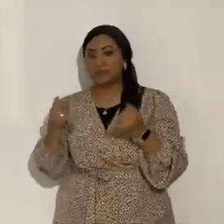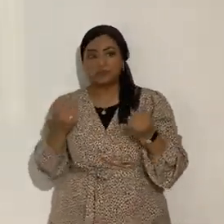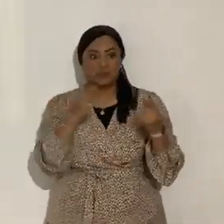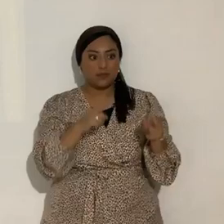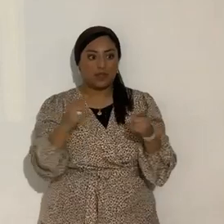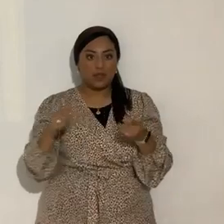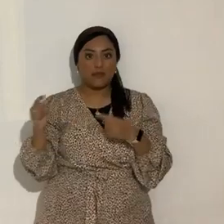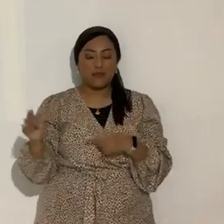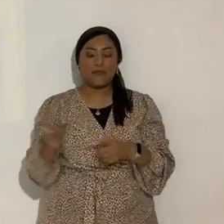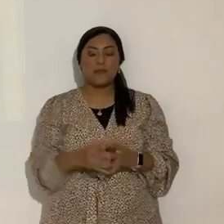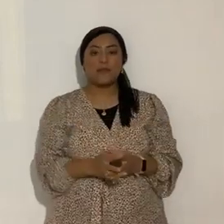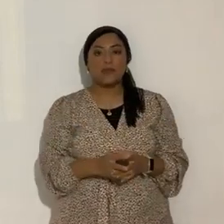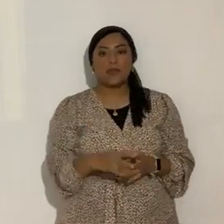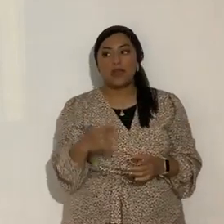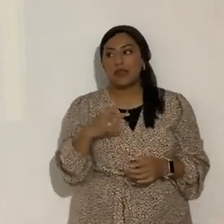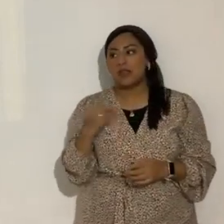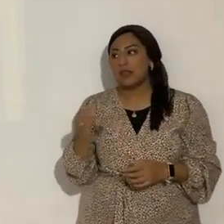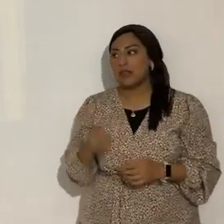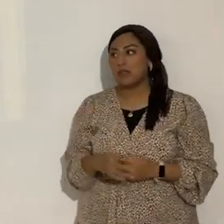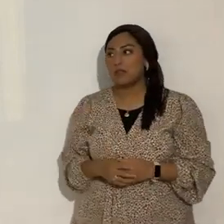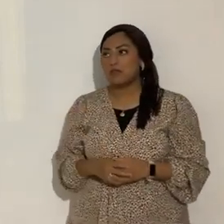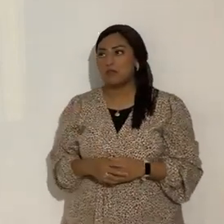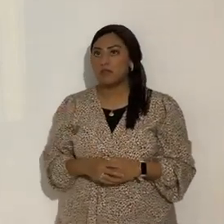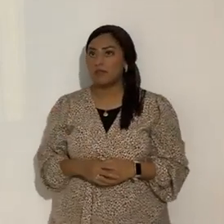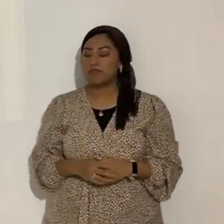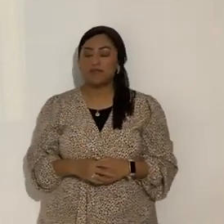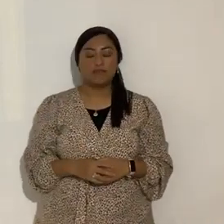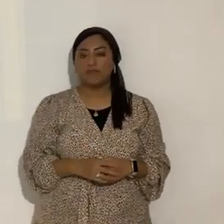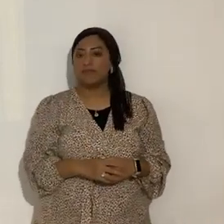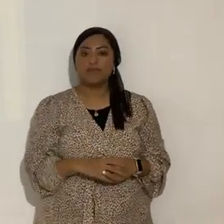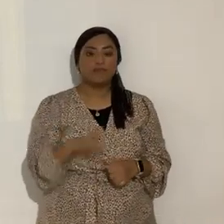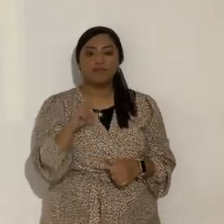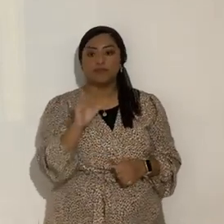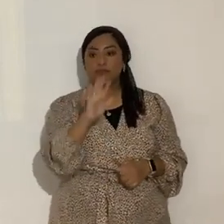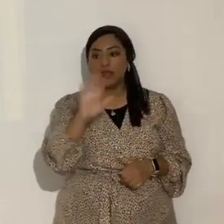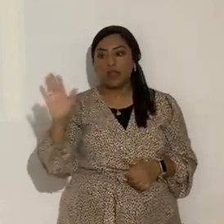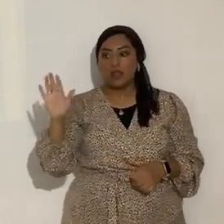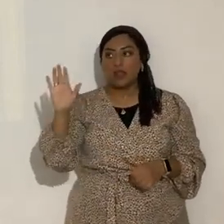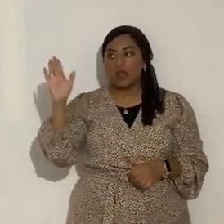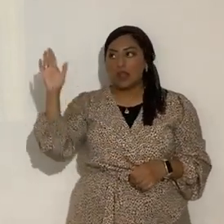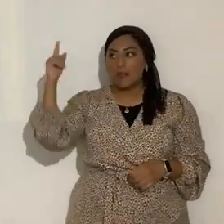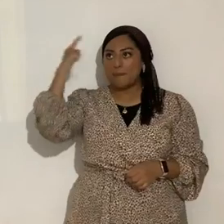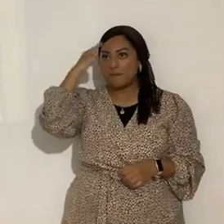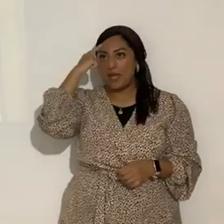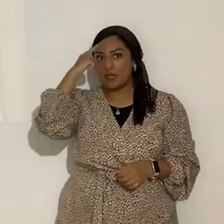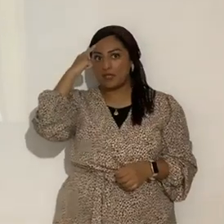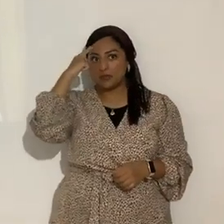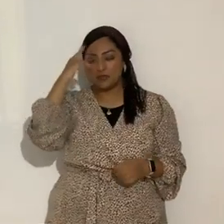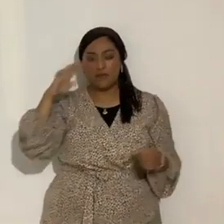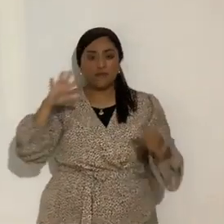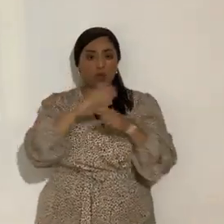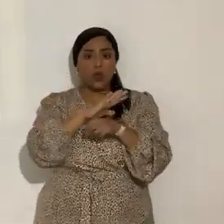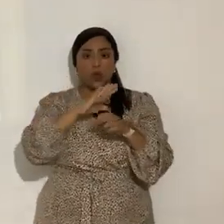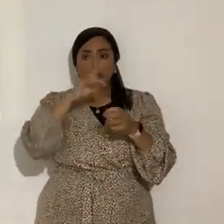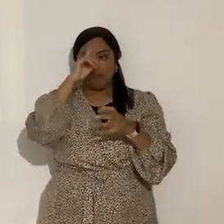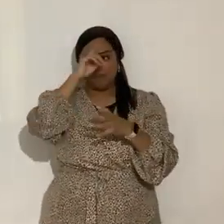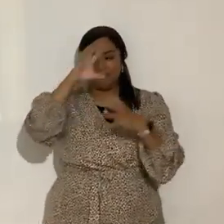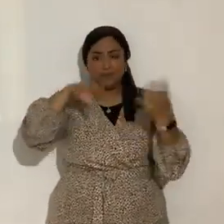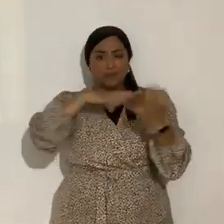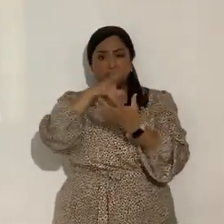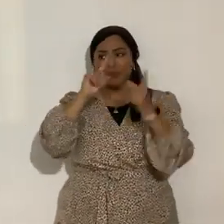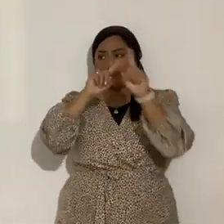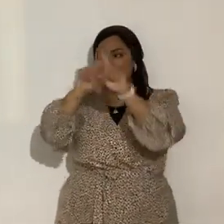poniendo las cosas, y entonces, no, su mente está totalmente revuelta